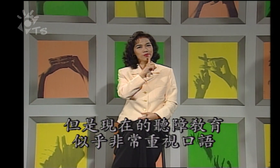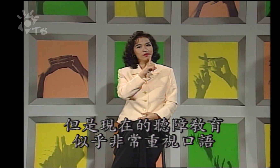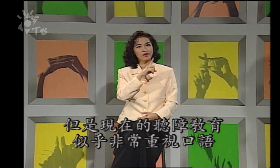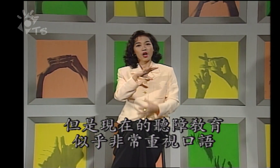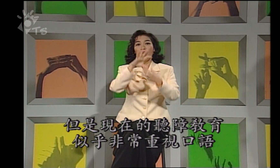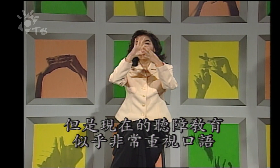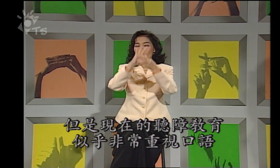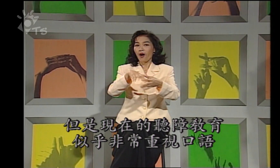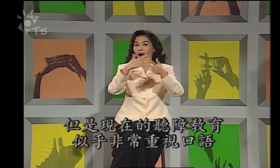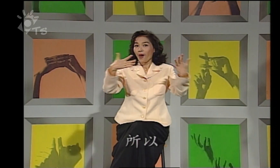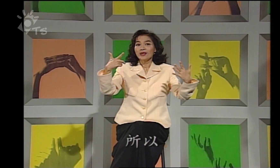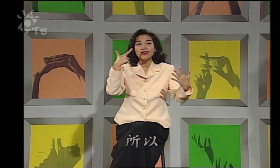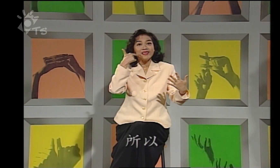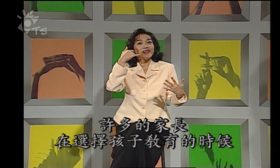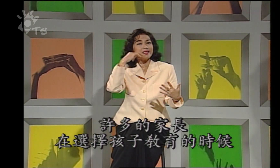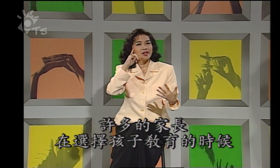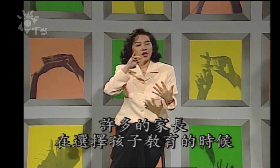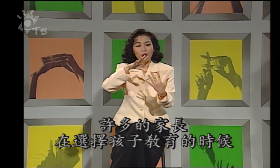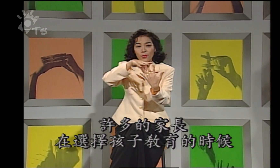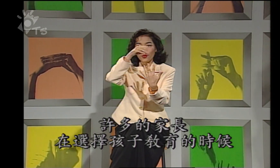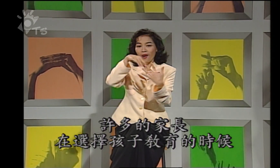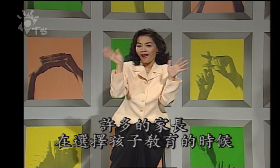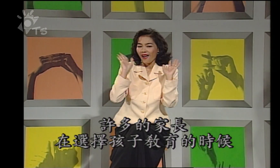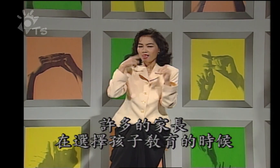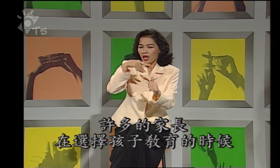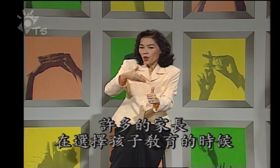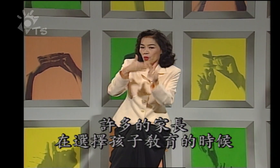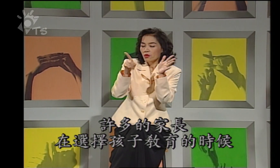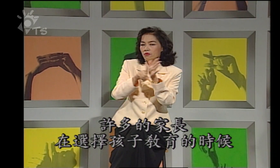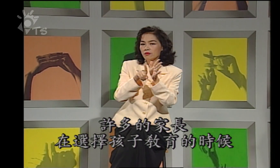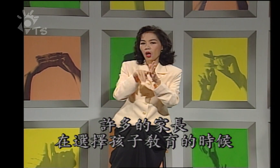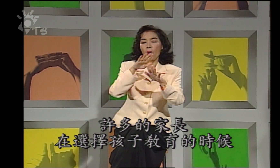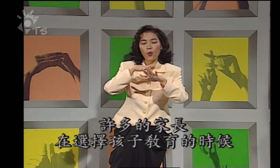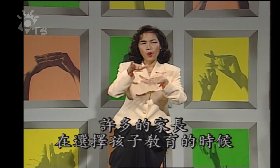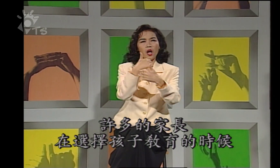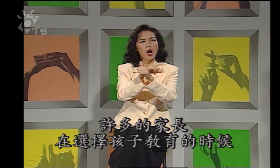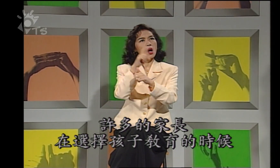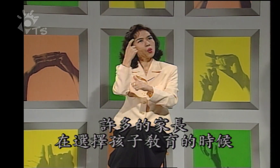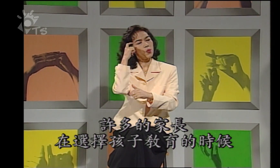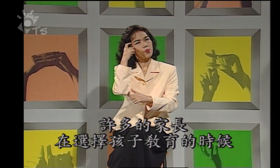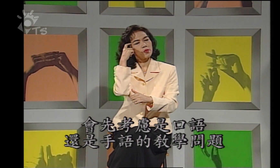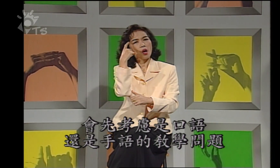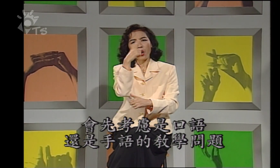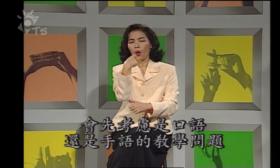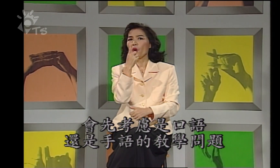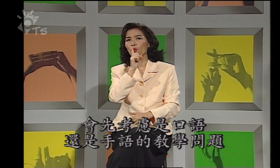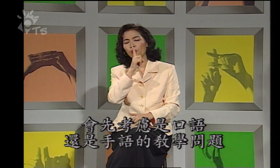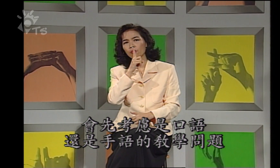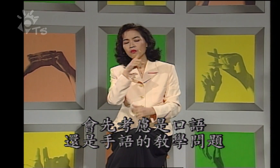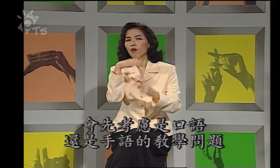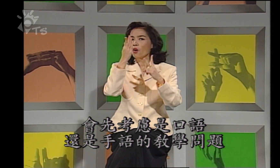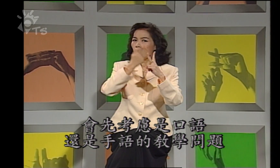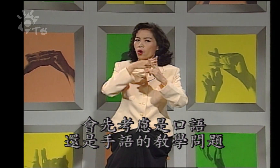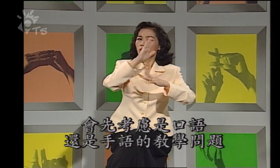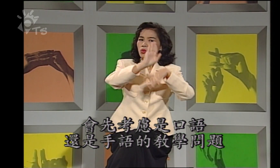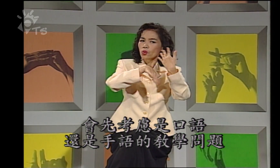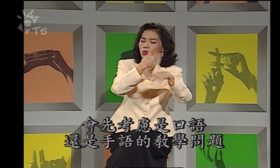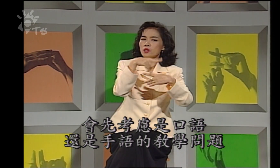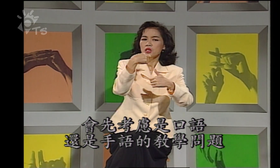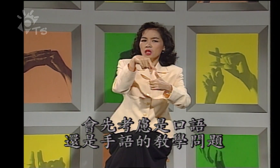语，所以许多的家长在选择孩子教育的时候会先考虑是口语还是手语教